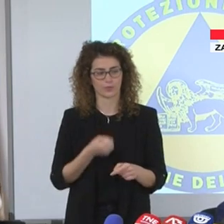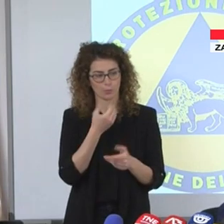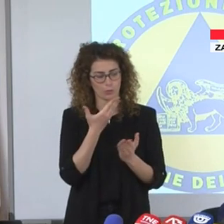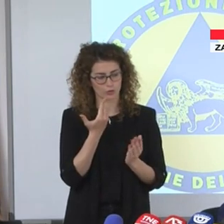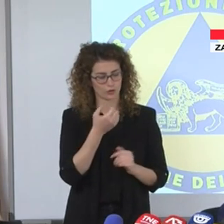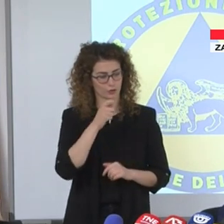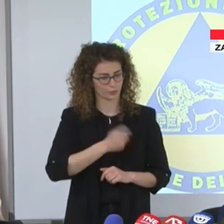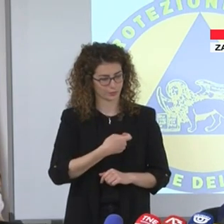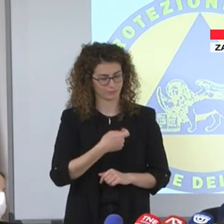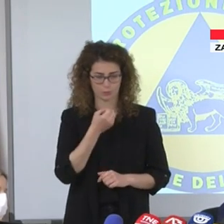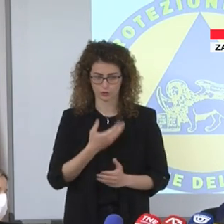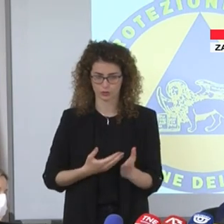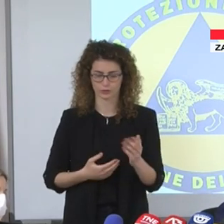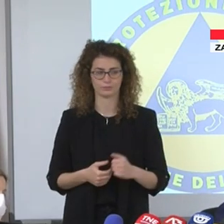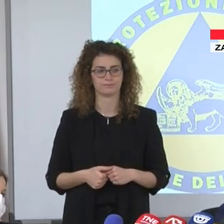Buongiorno Presidente. Buongiorno.